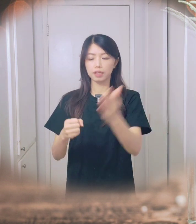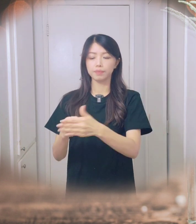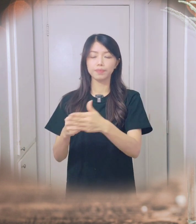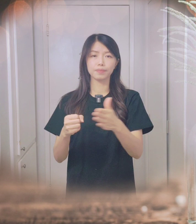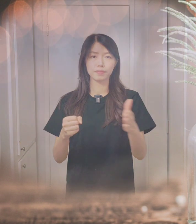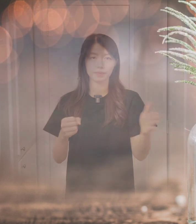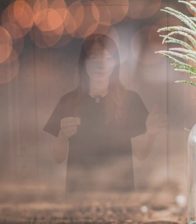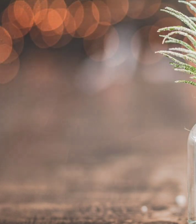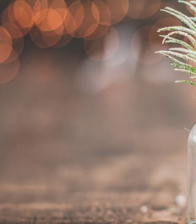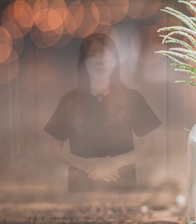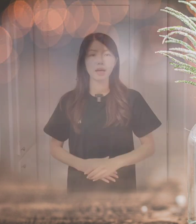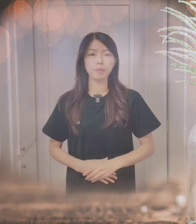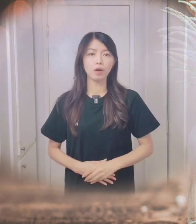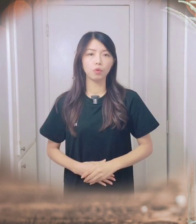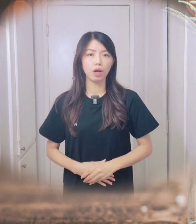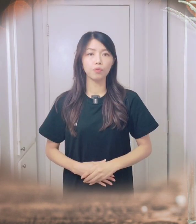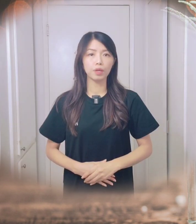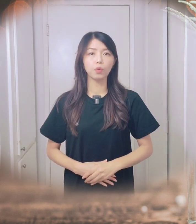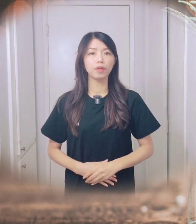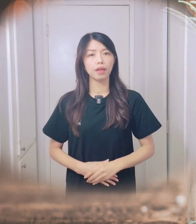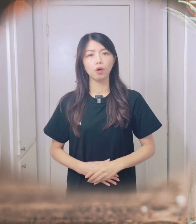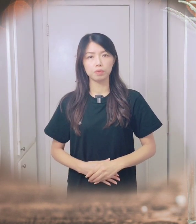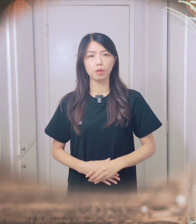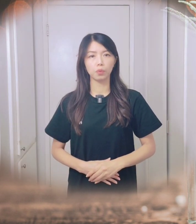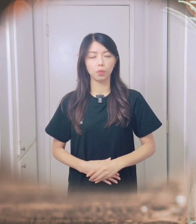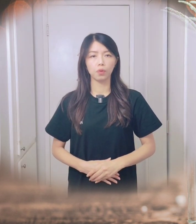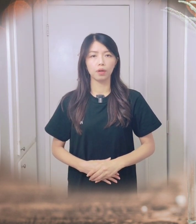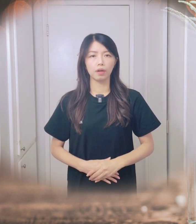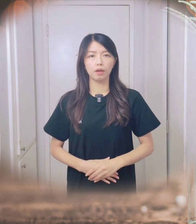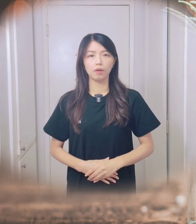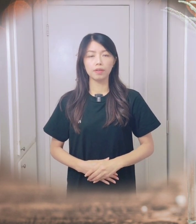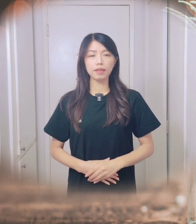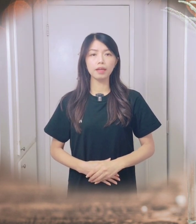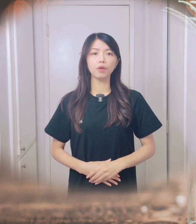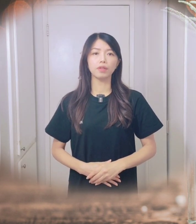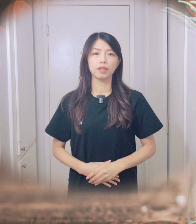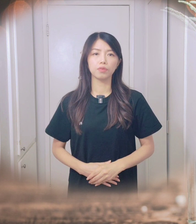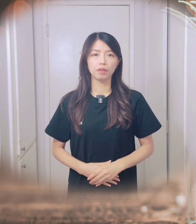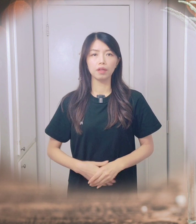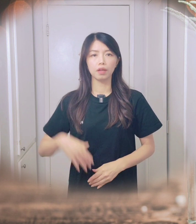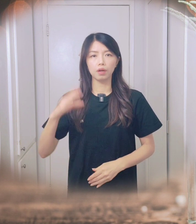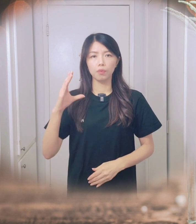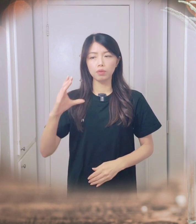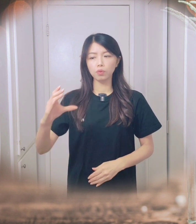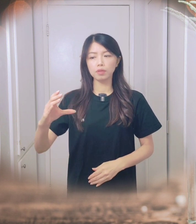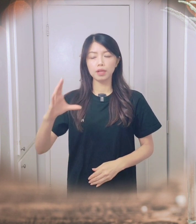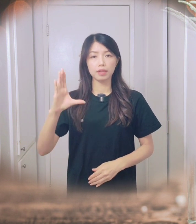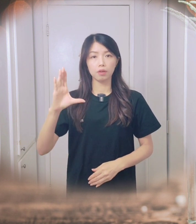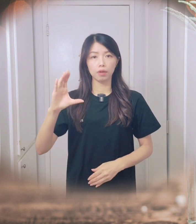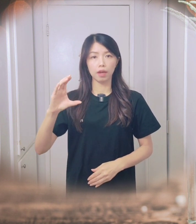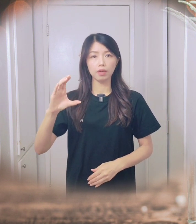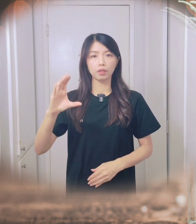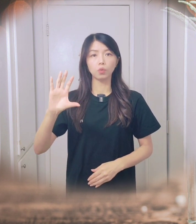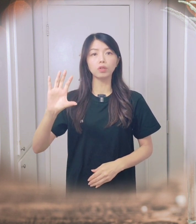것이니. 세상 평안과 위로 내게 없어도. 세상이라고 한 뒤의 수어는 왼손은